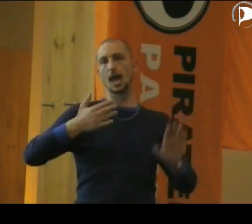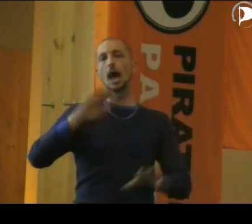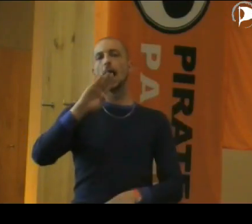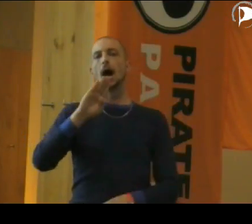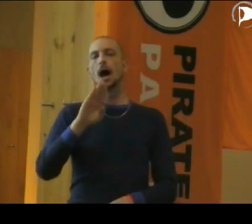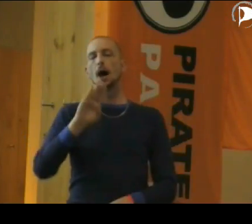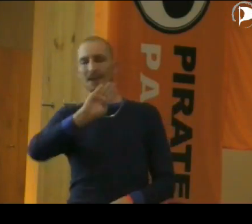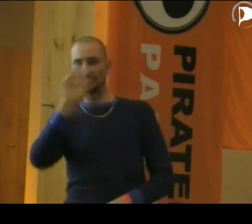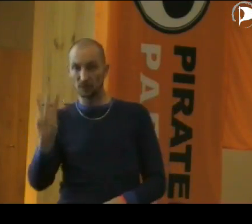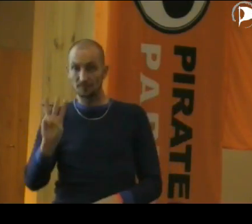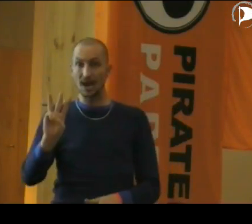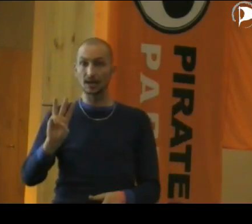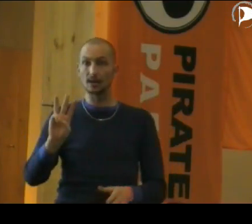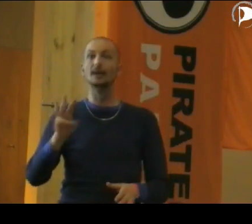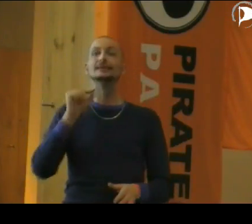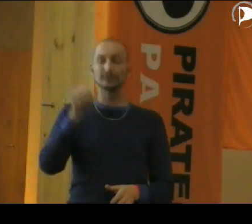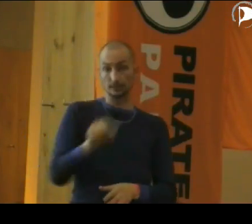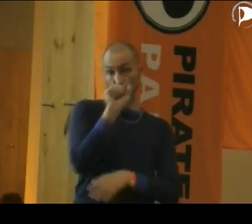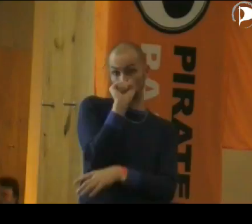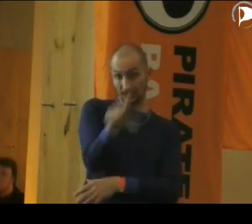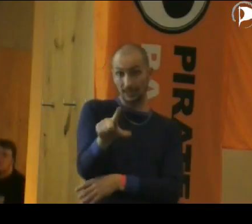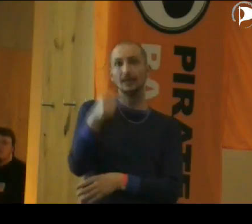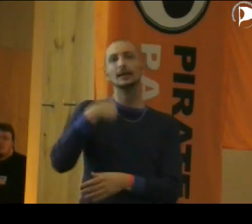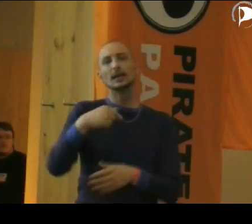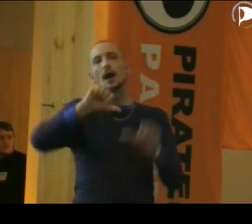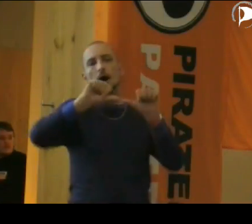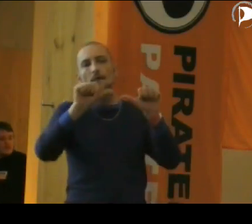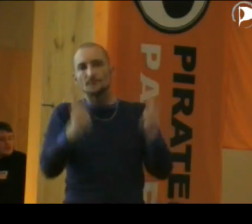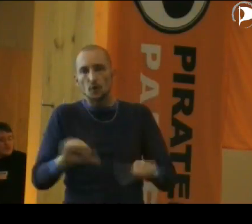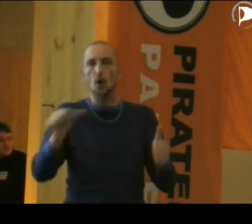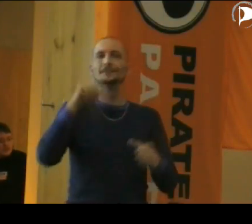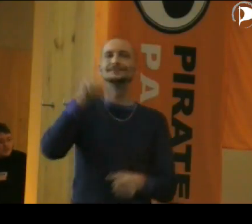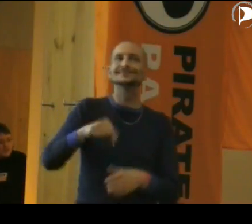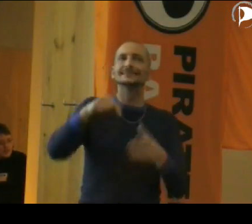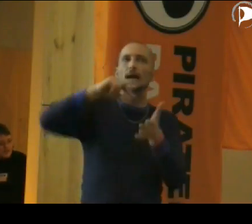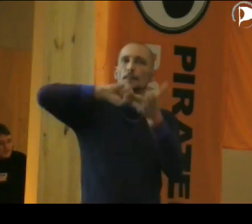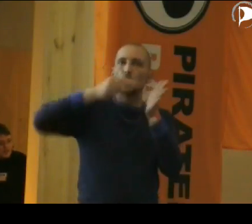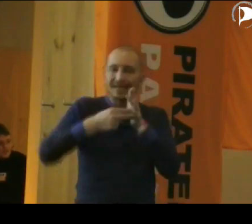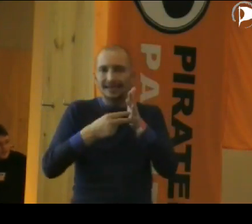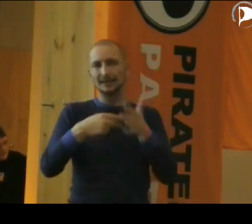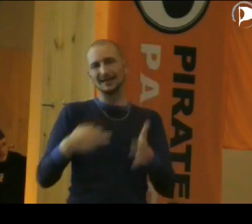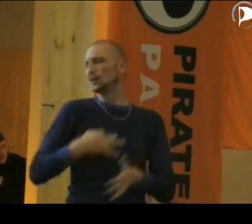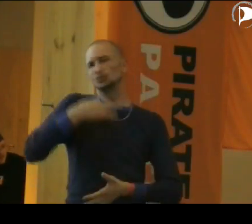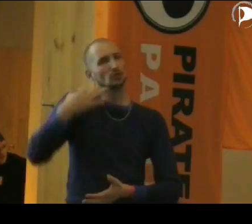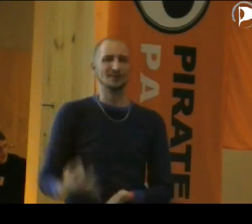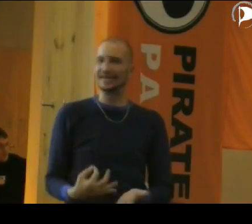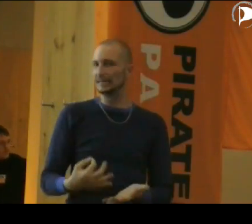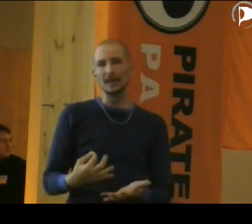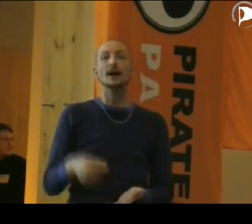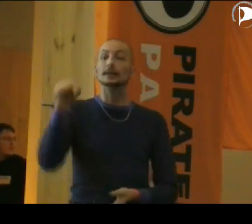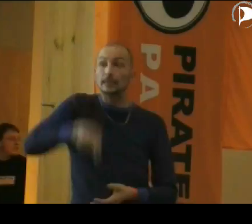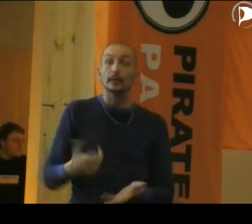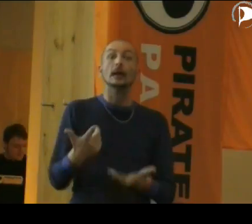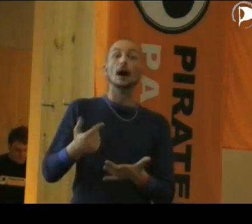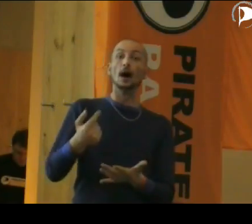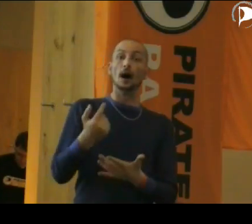westen nannte bundesparteitag geschickt weil ich mit der art und weise wie der politik gemacht oder sehr unzufrieden war und habe dann überhaupt